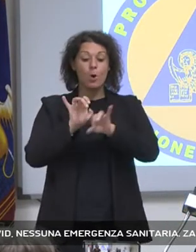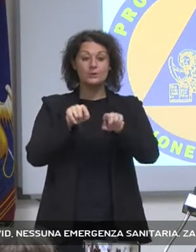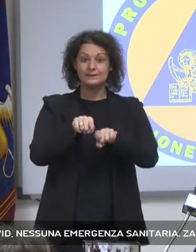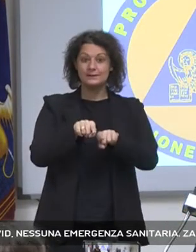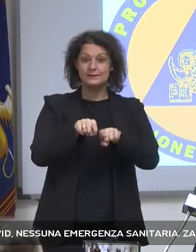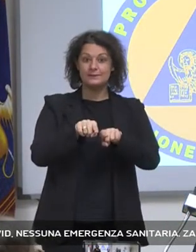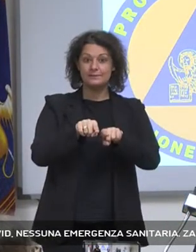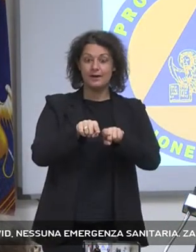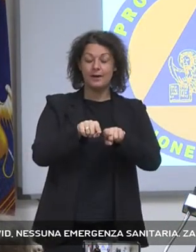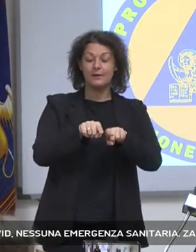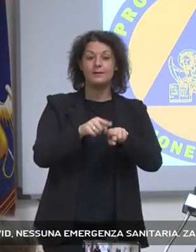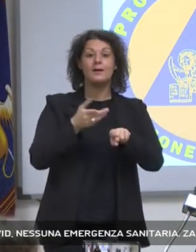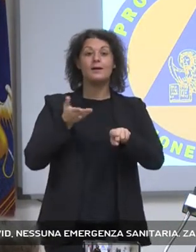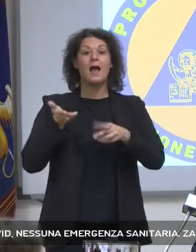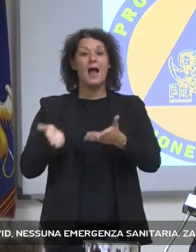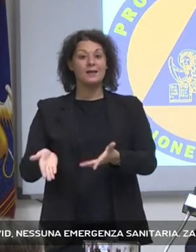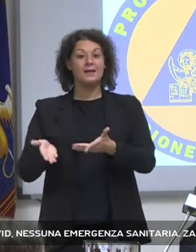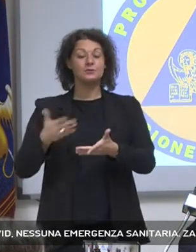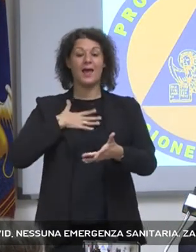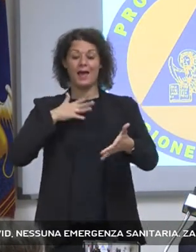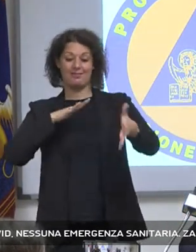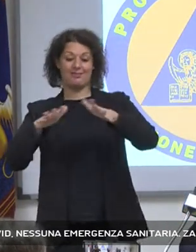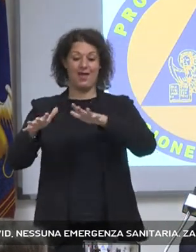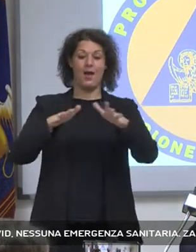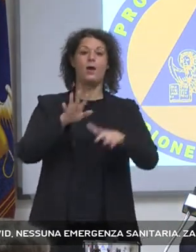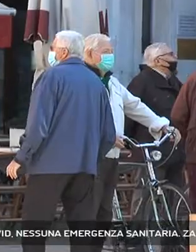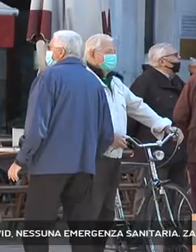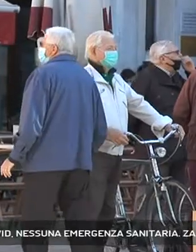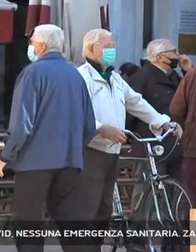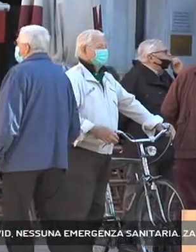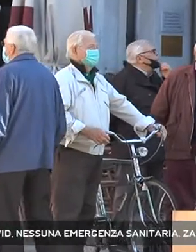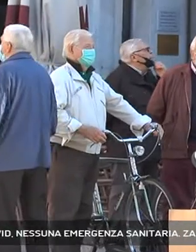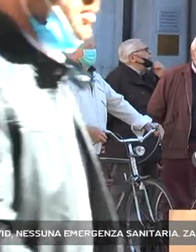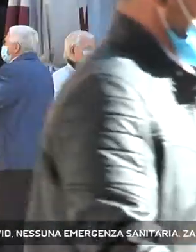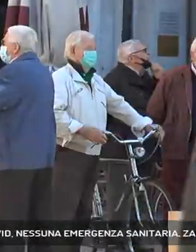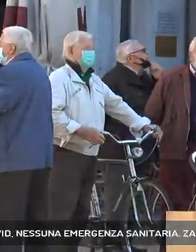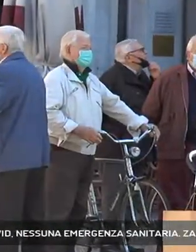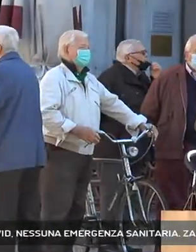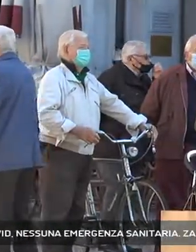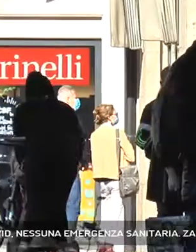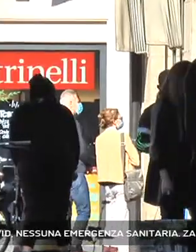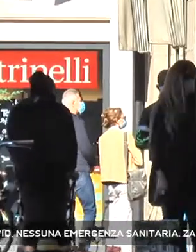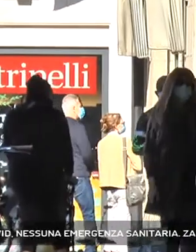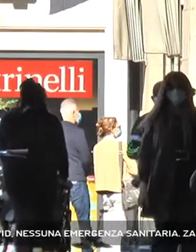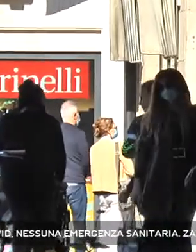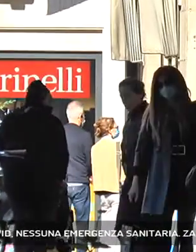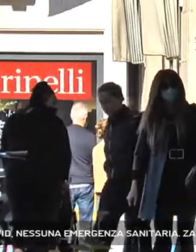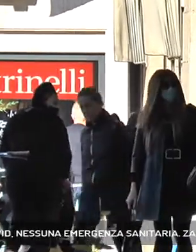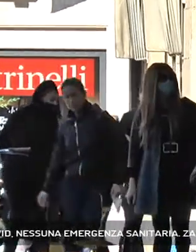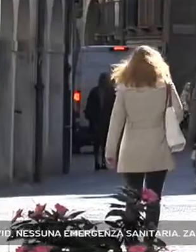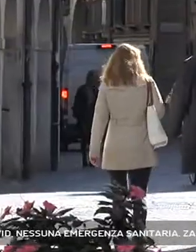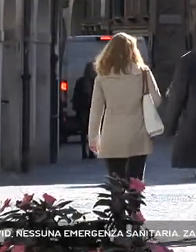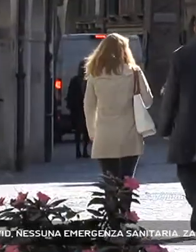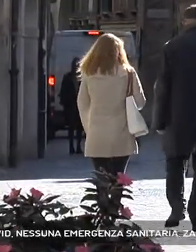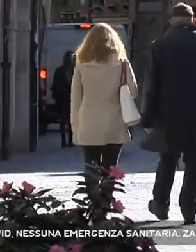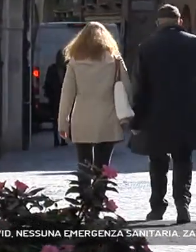un'età mediana di 40 a 45 anni. Tradotto, il Covid si contrae maggiormente con una vita attiva nelle situazioni